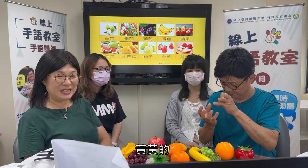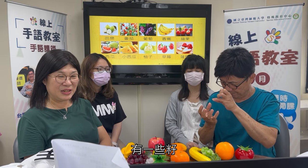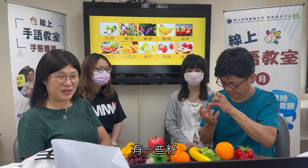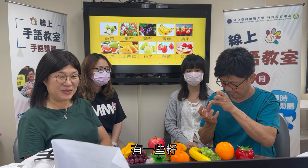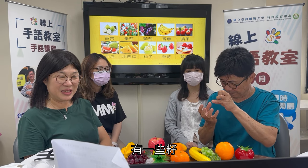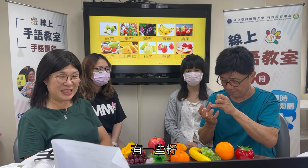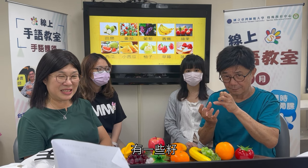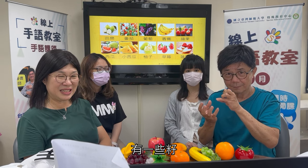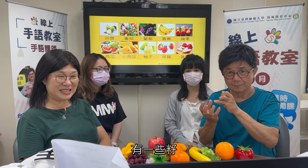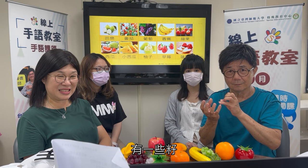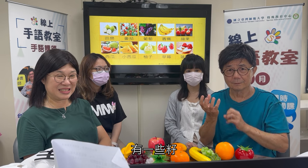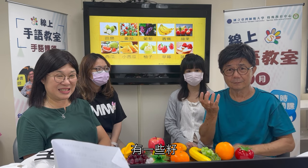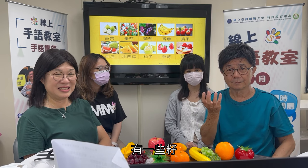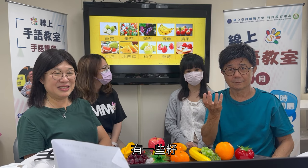有一些籽子，